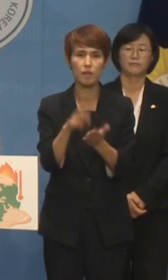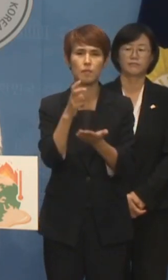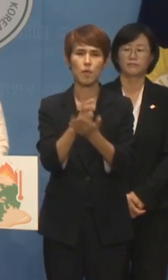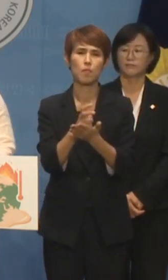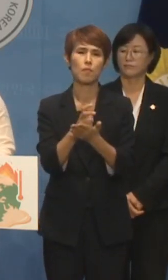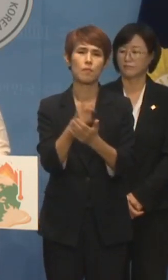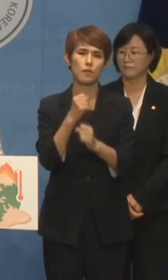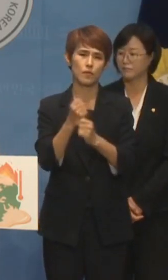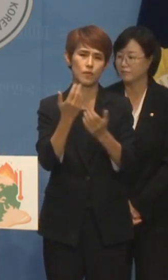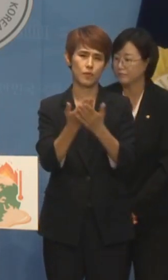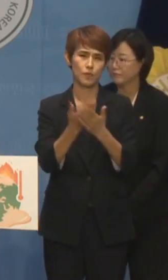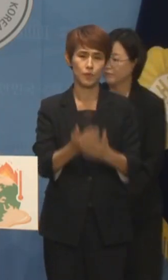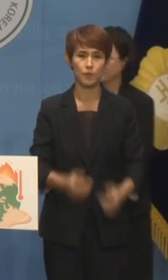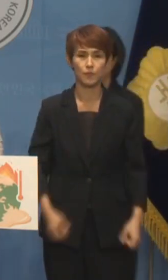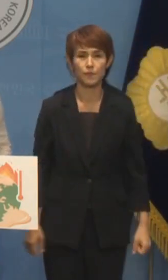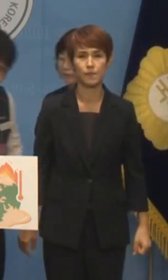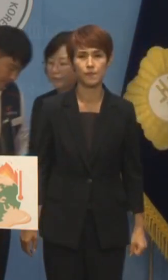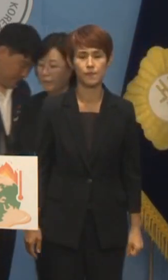촉구합니다.